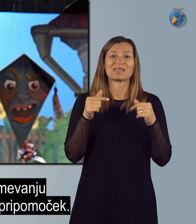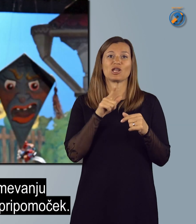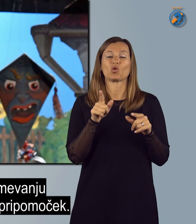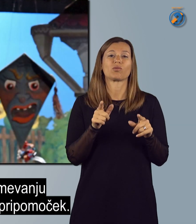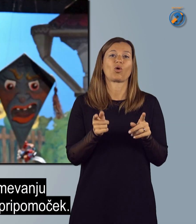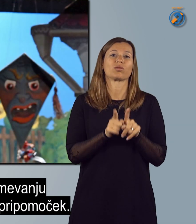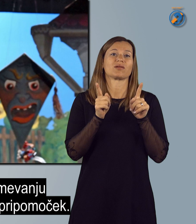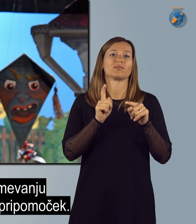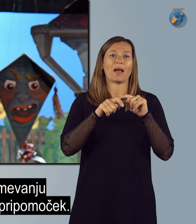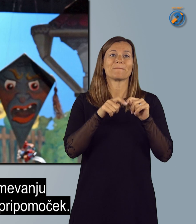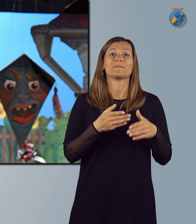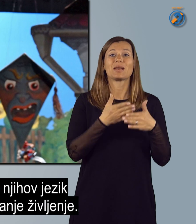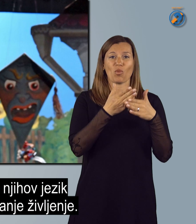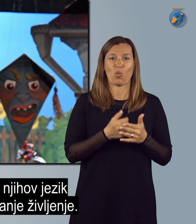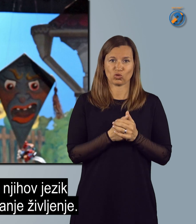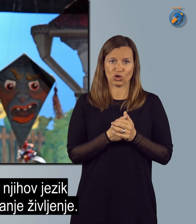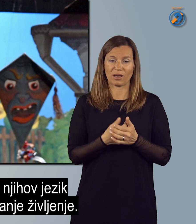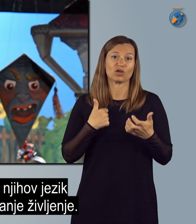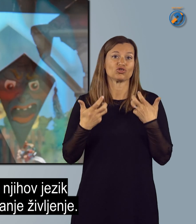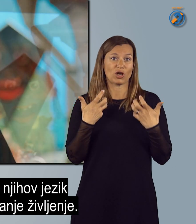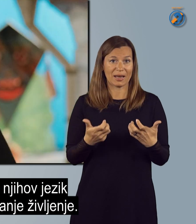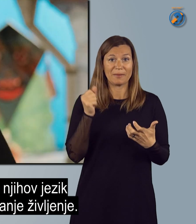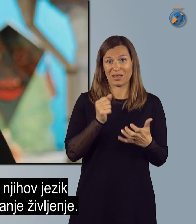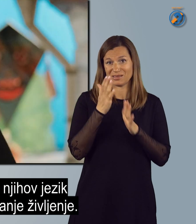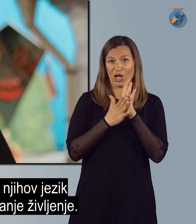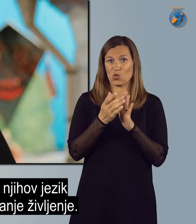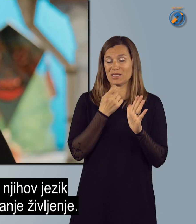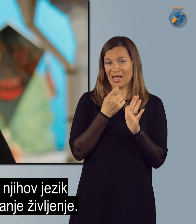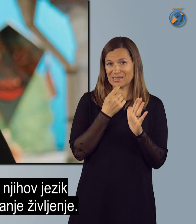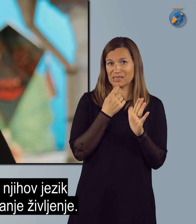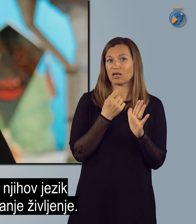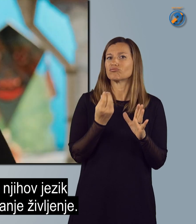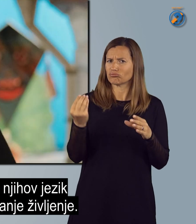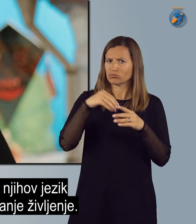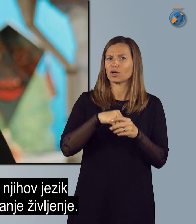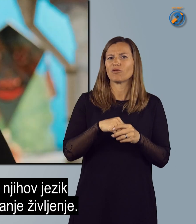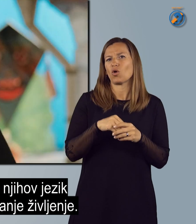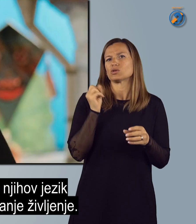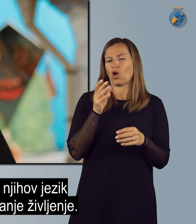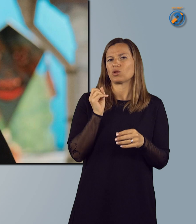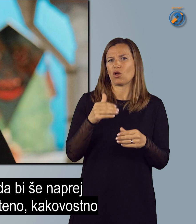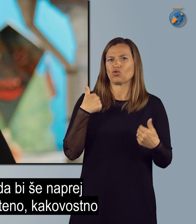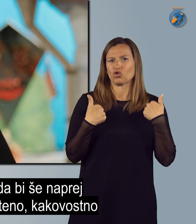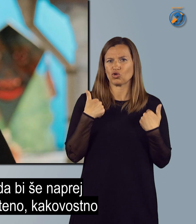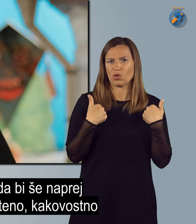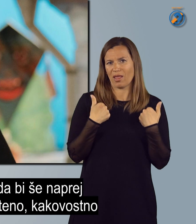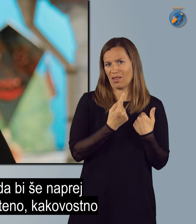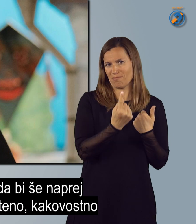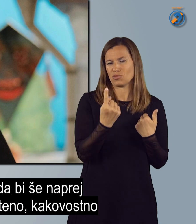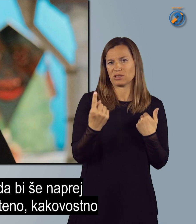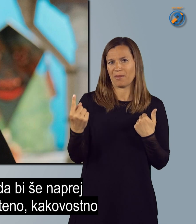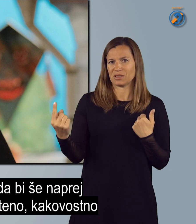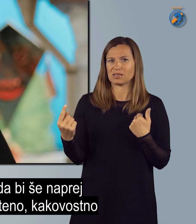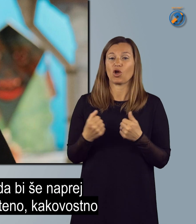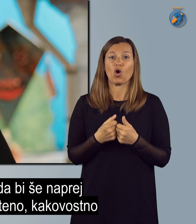nek pripomoček. Želim, da se njihov jezik vklopi v vsakodnevno življenje